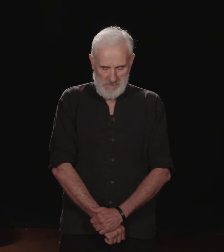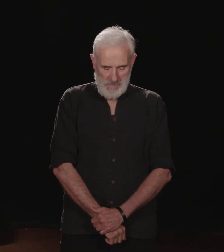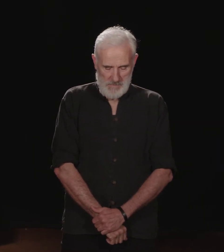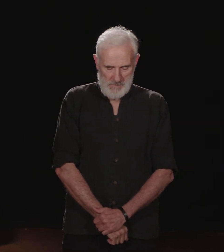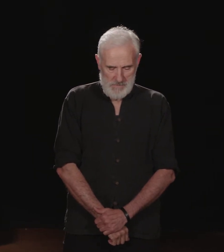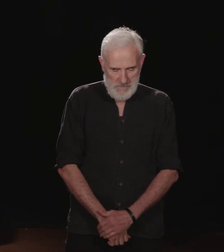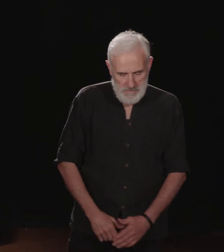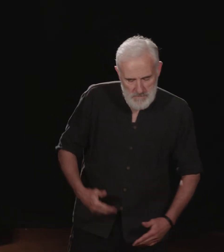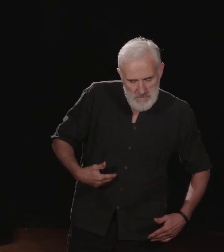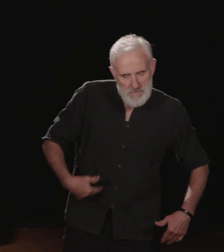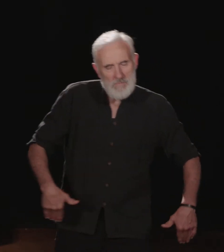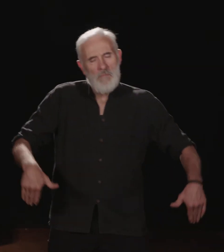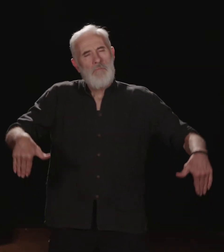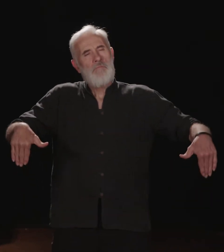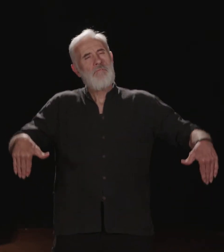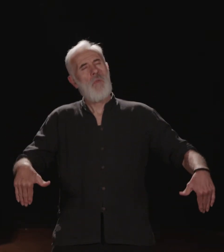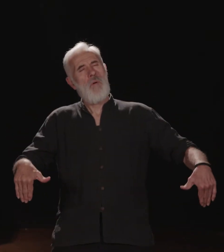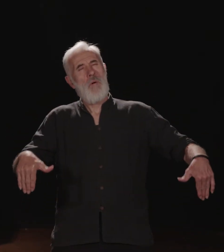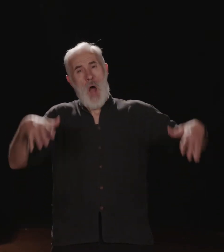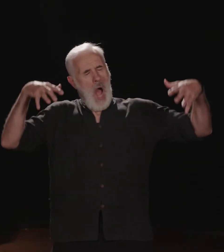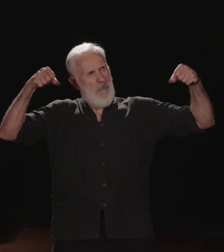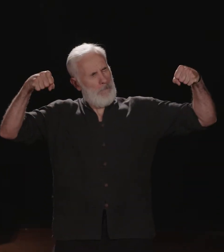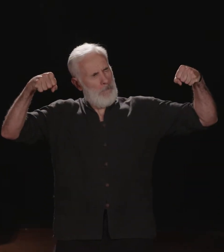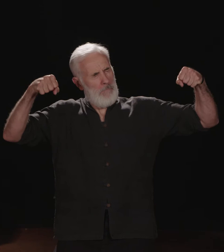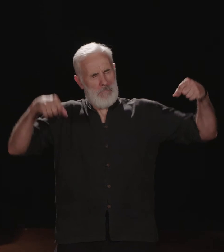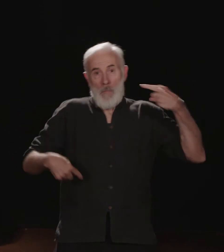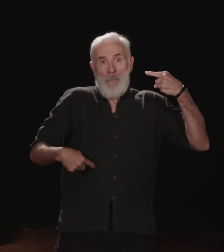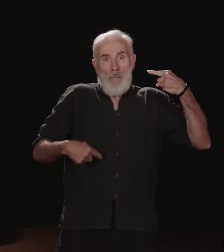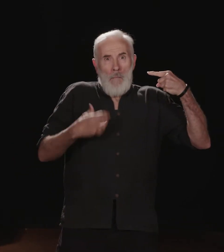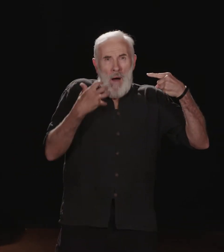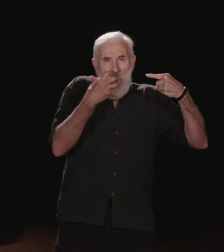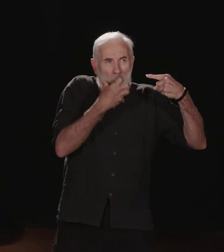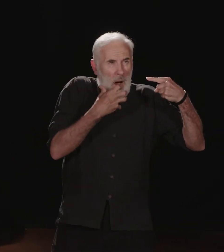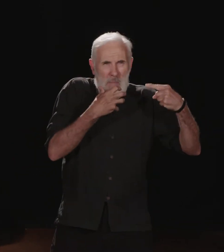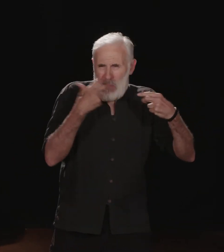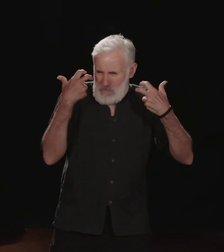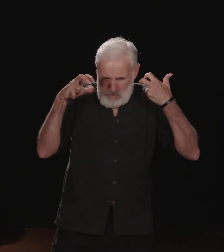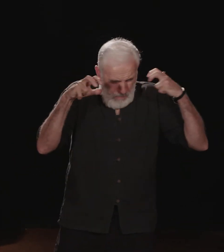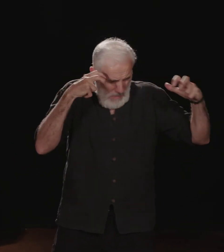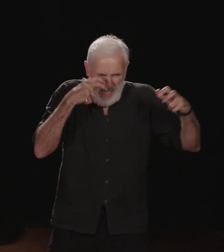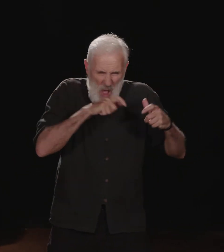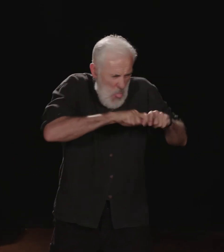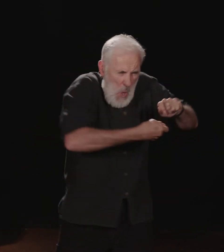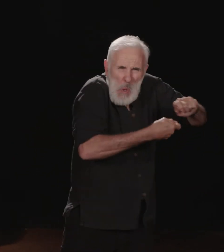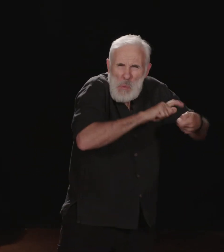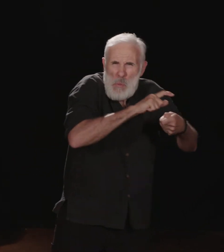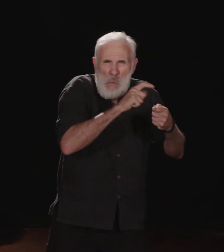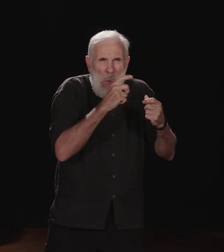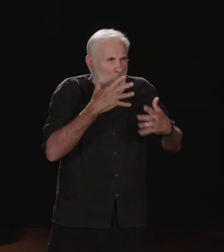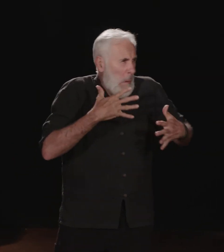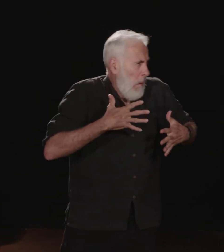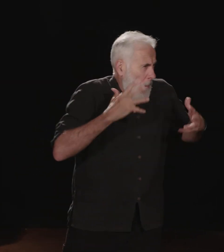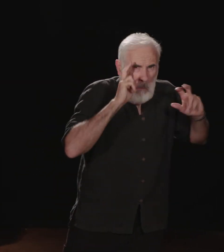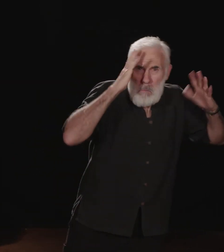J'étais assis sur un fauteuil dans le noir, quand des bruits horribles de torture et de panique ont éclaté dans les